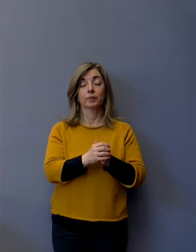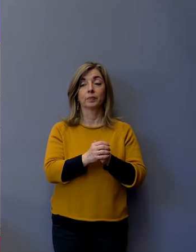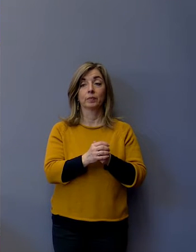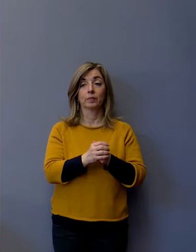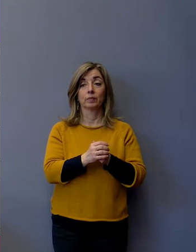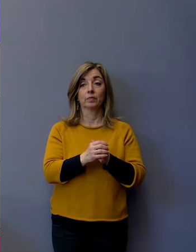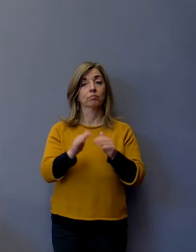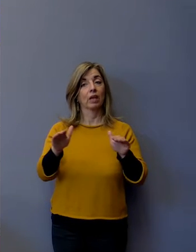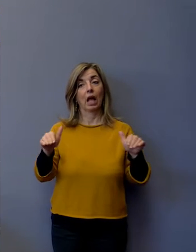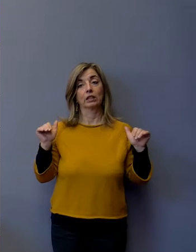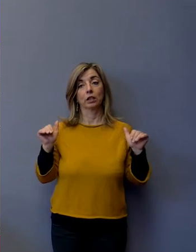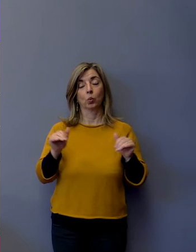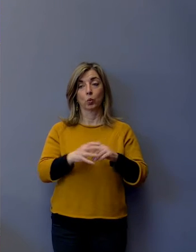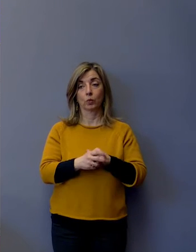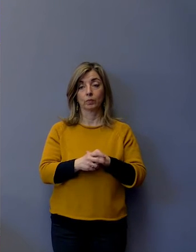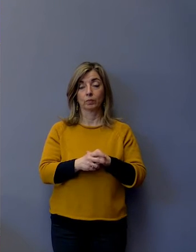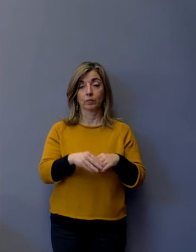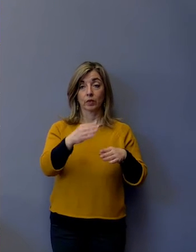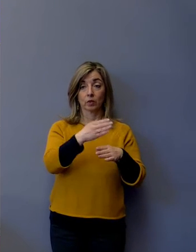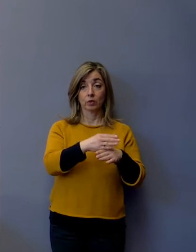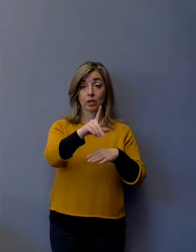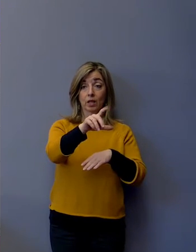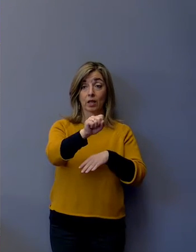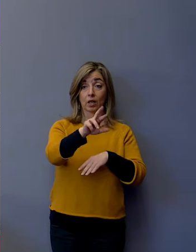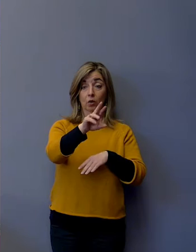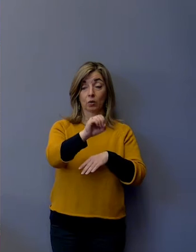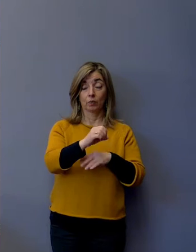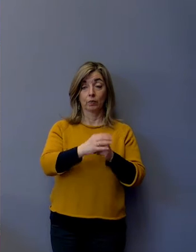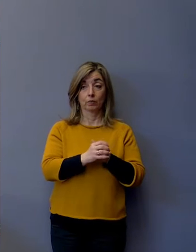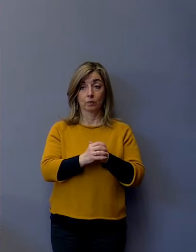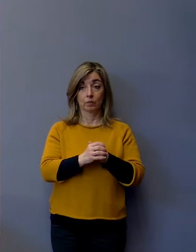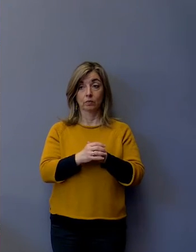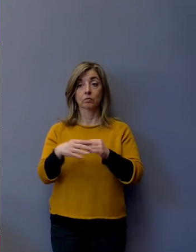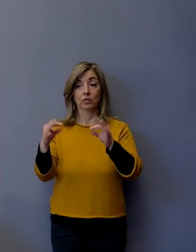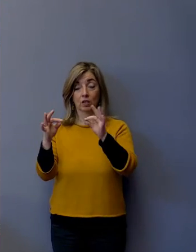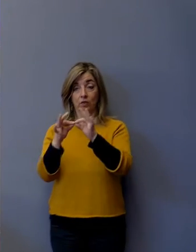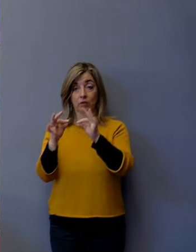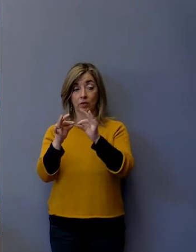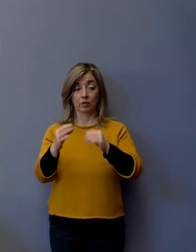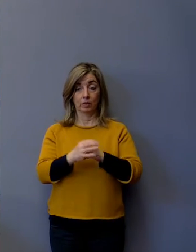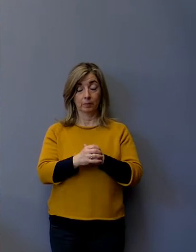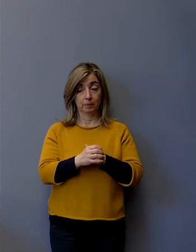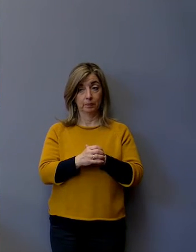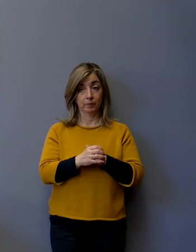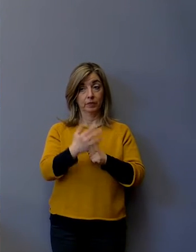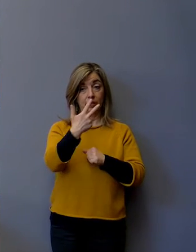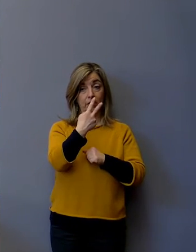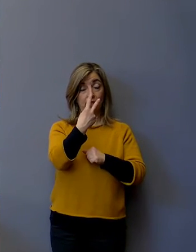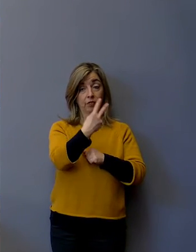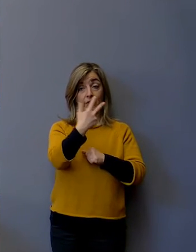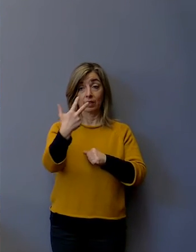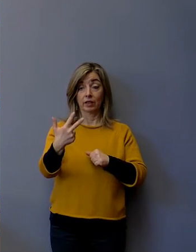astenuto consigliera lauro favorevole 23 voti favorevoli